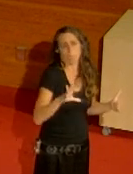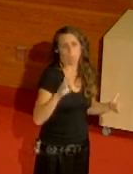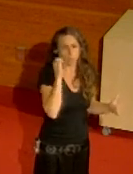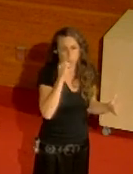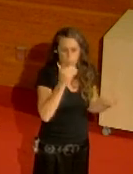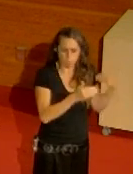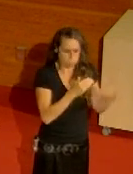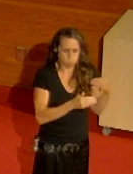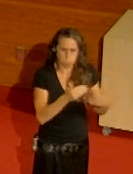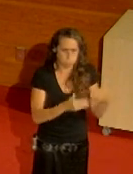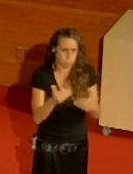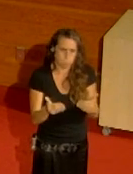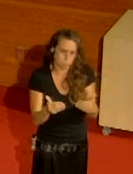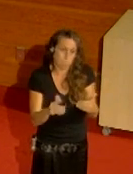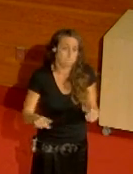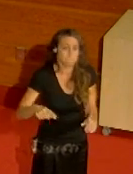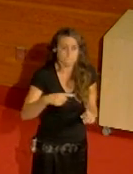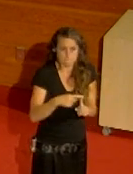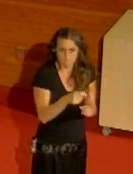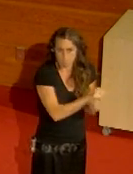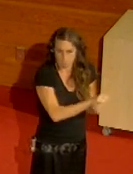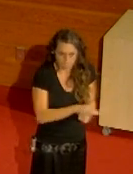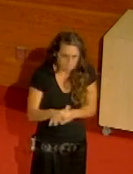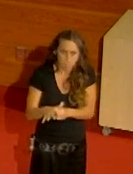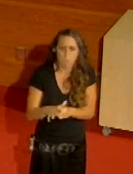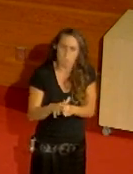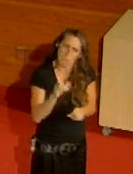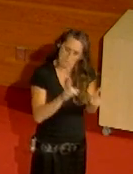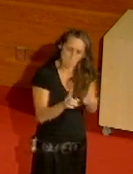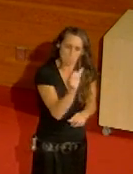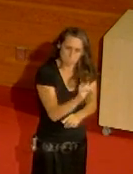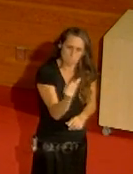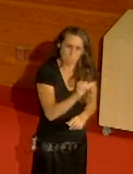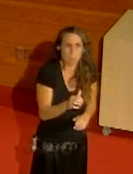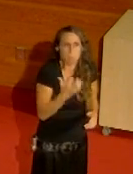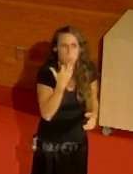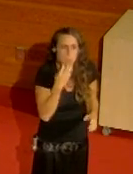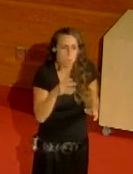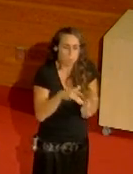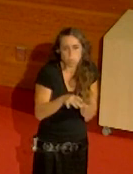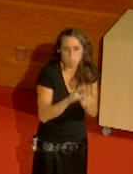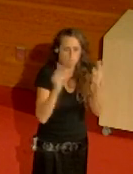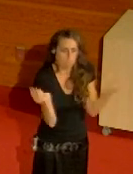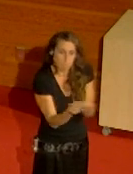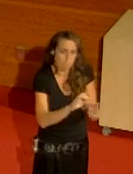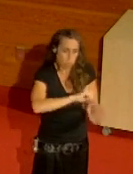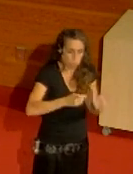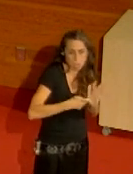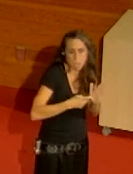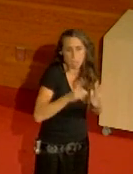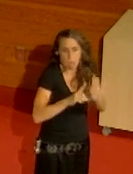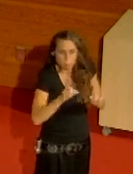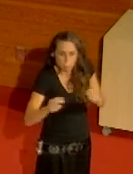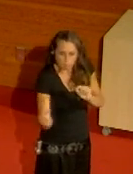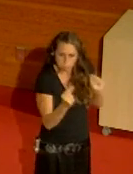Pero entre semana vive en semanas donde el parlamento iba a votar leyes que tenían que ver con la reforma judicial Pues también se